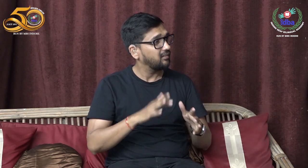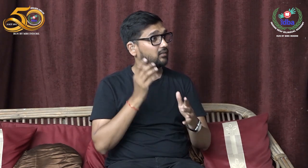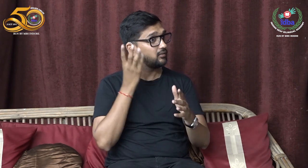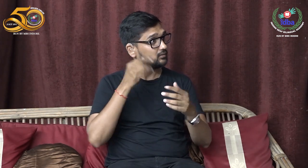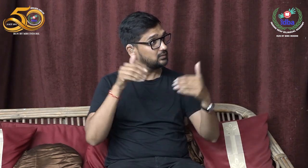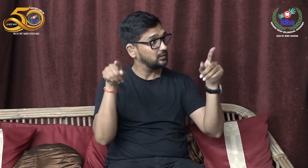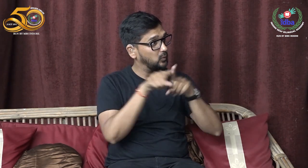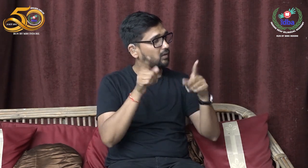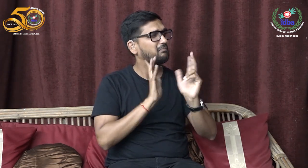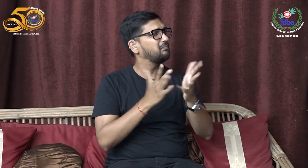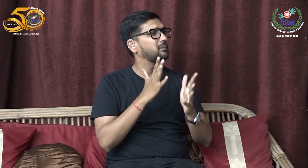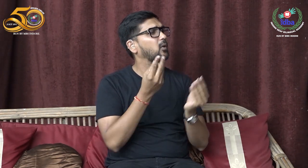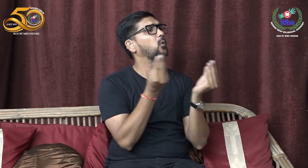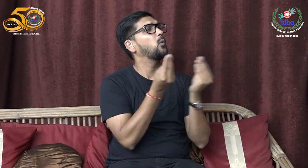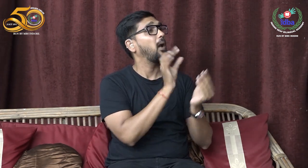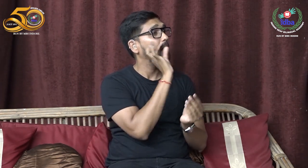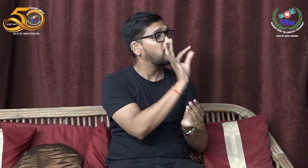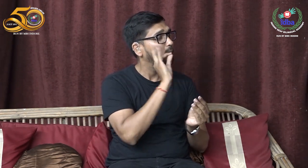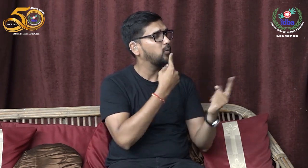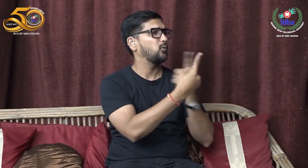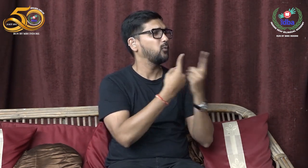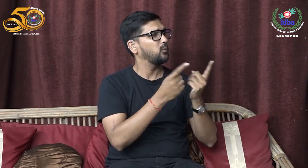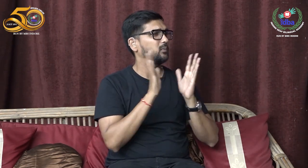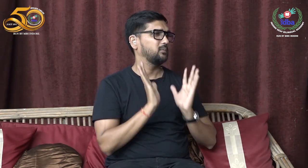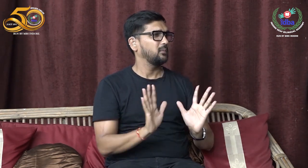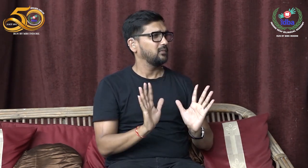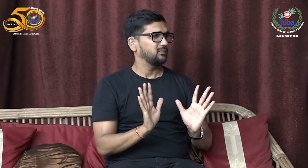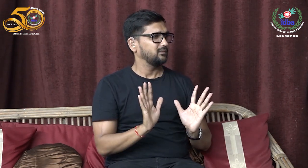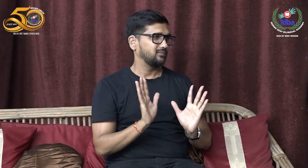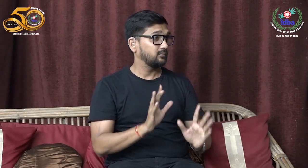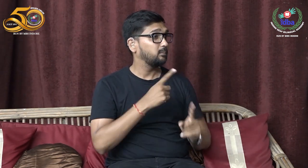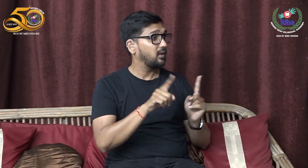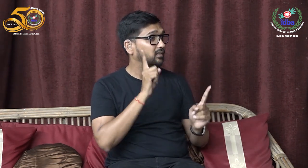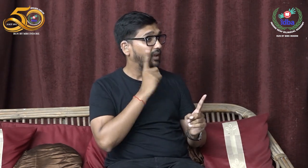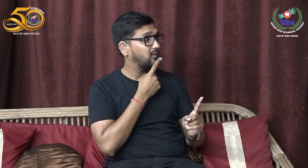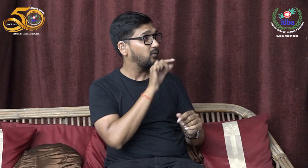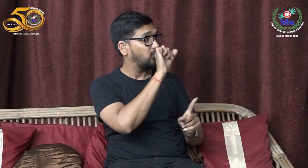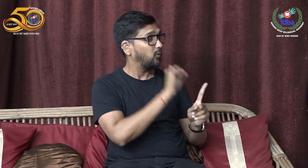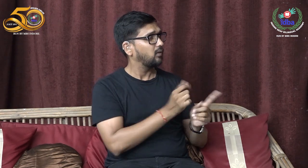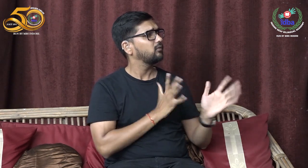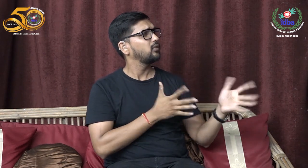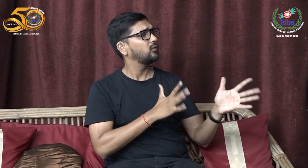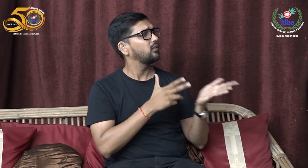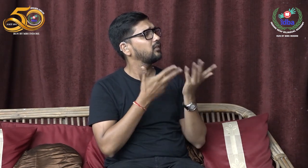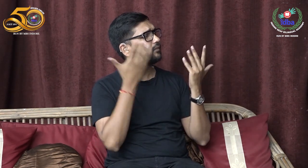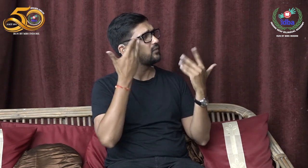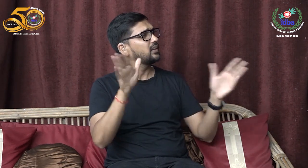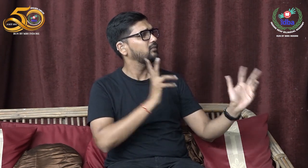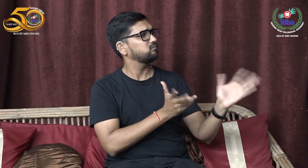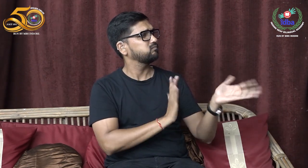थी, इन्जॉयमेंट जो था वो मैं नहीं कर पाता था। थोड़ा बहुत जो है इंपॉर्टेंट बातचीत बस वैसी होती थी, दैट्स इट। फिर जब मैं ओरिजिनल